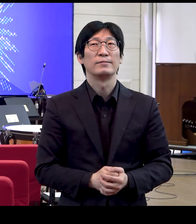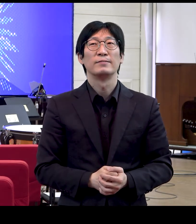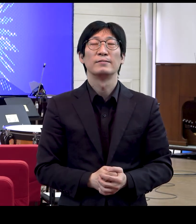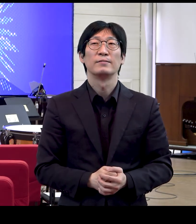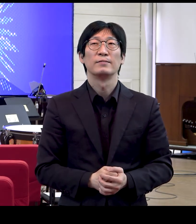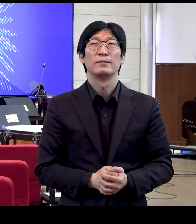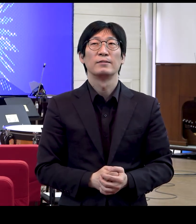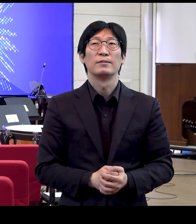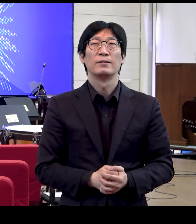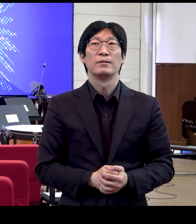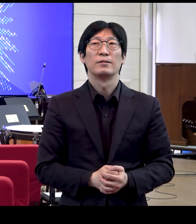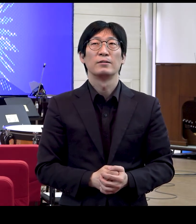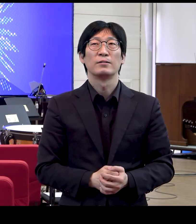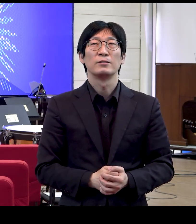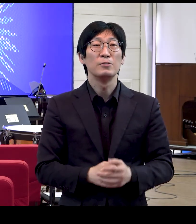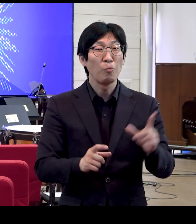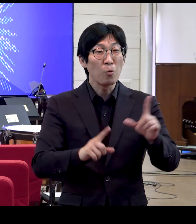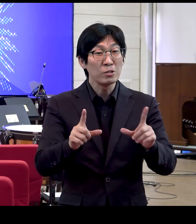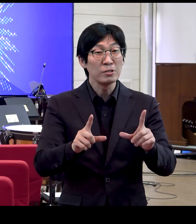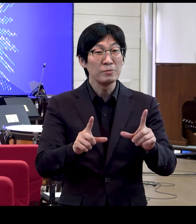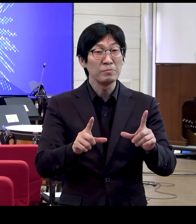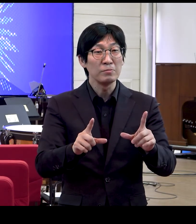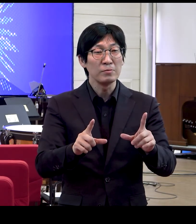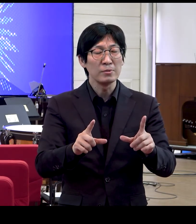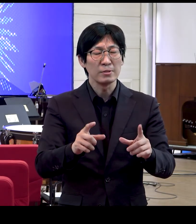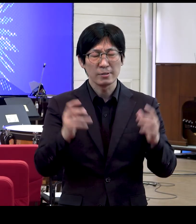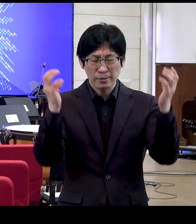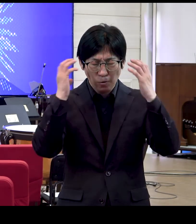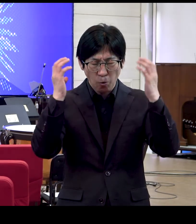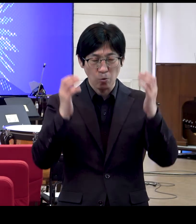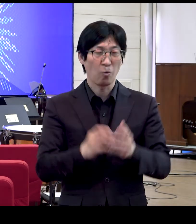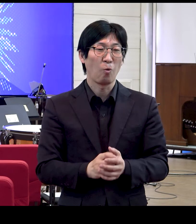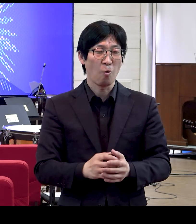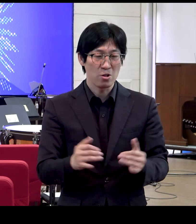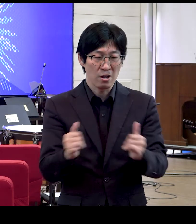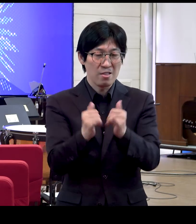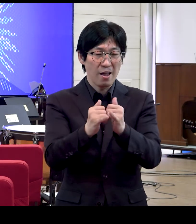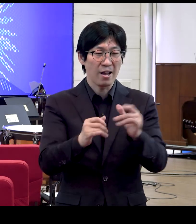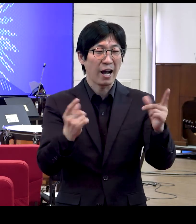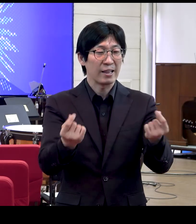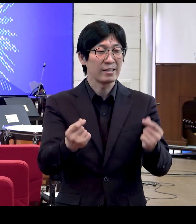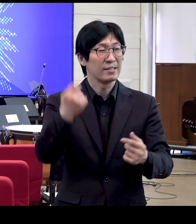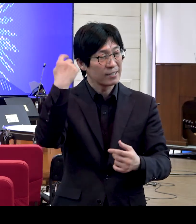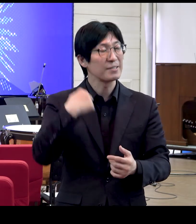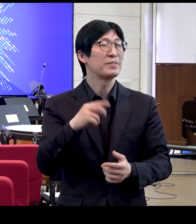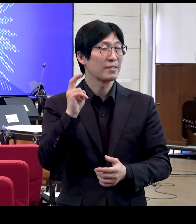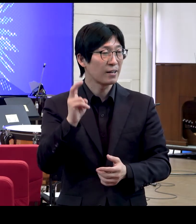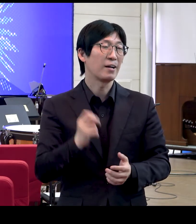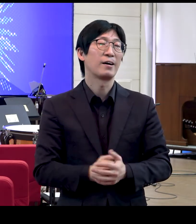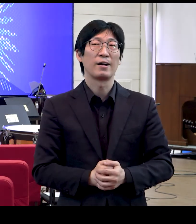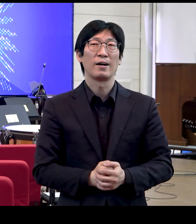서로 상대를 지배하려고. 여러분, 그러면 그건 얼마나 고통스럽습니까? 그건 싸움이고 전쟁이죠.